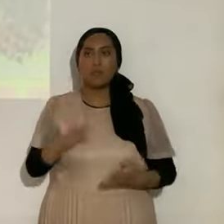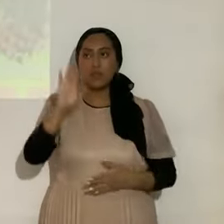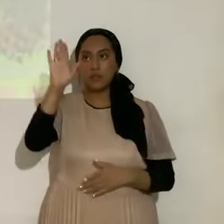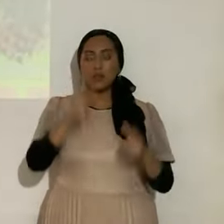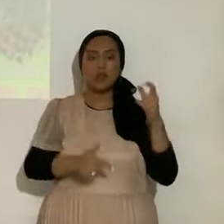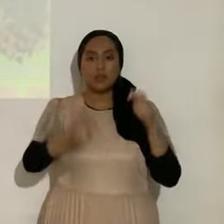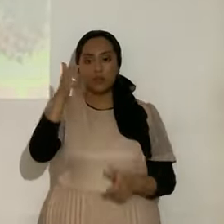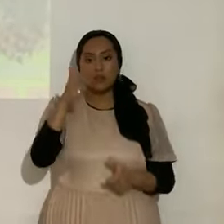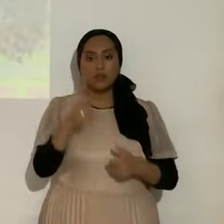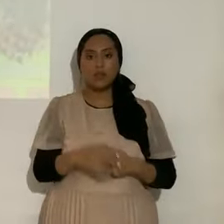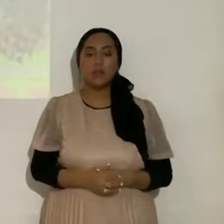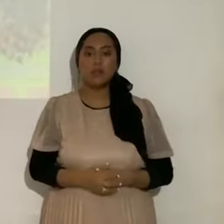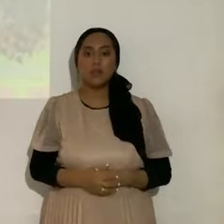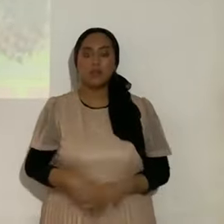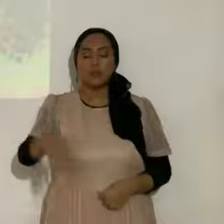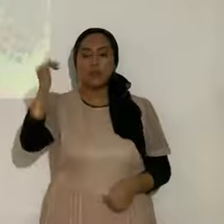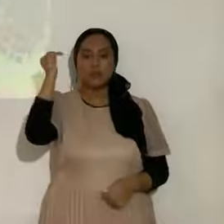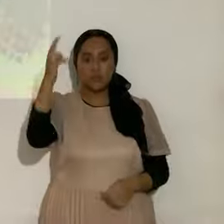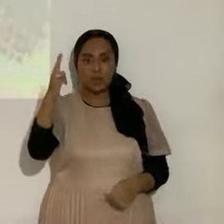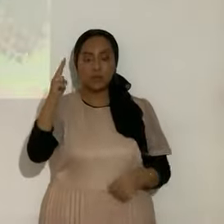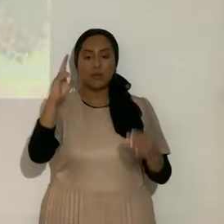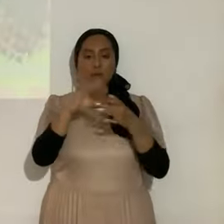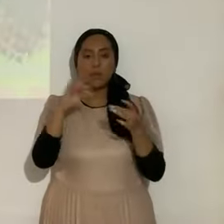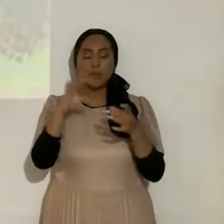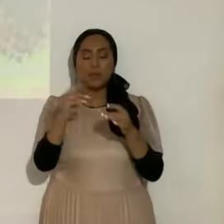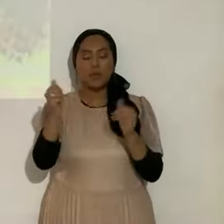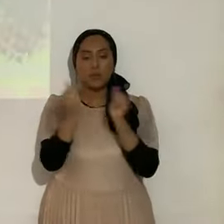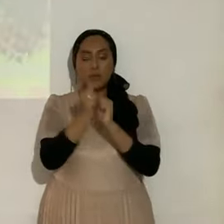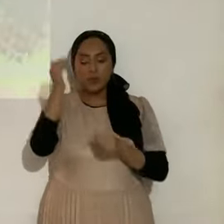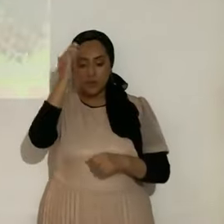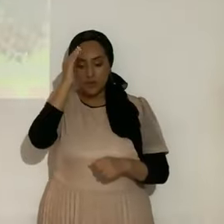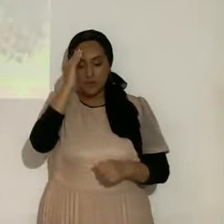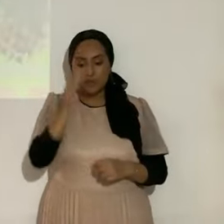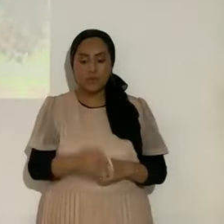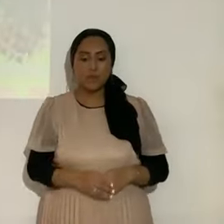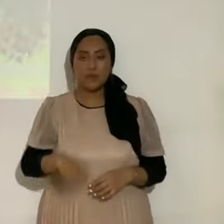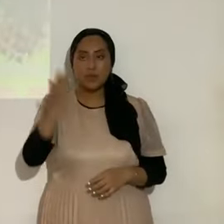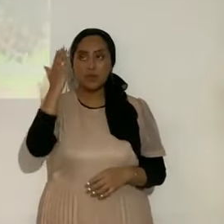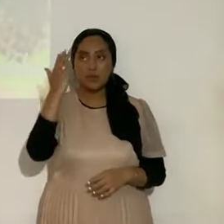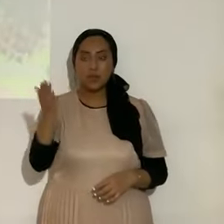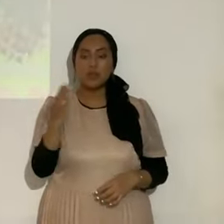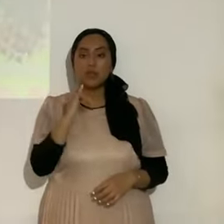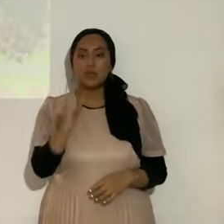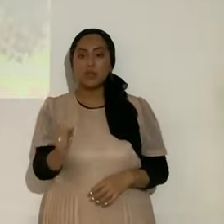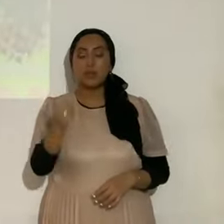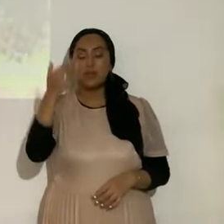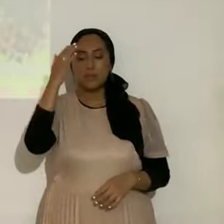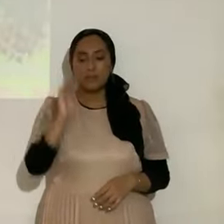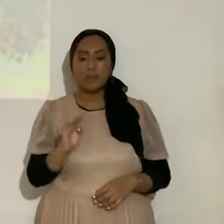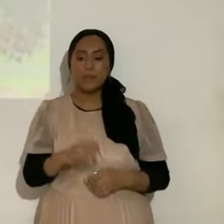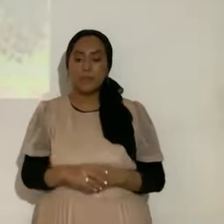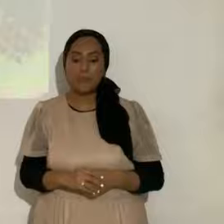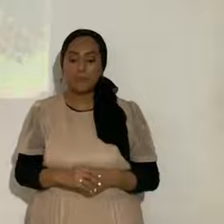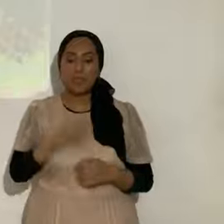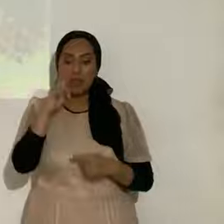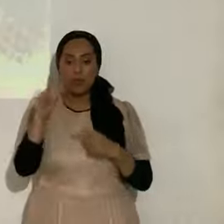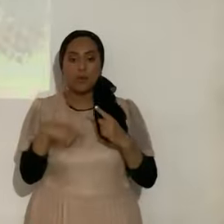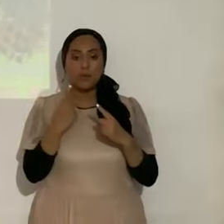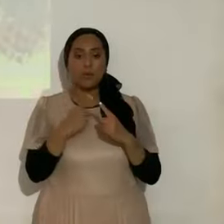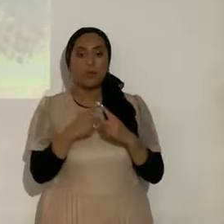sus maravillas. Yahweh habló con seguridad y autoridad porque Él es Elohim. Cuando una